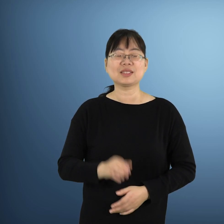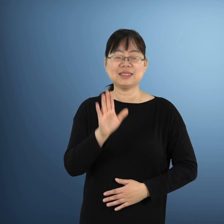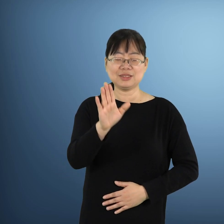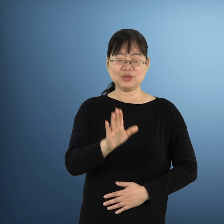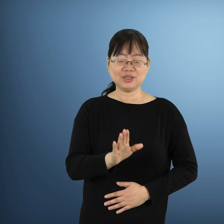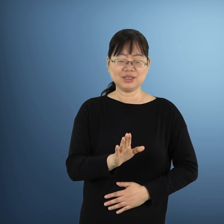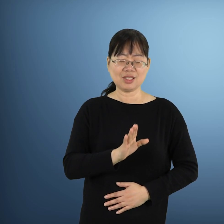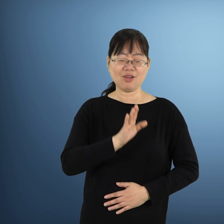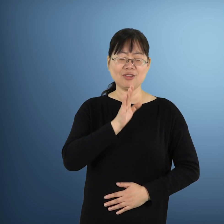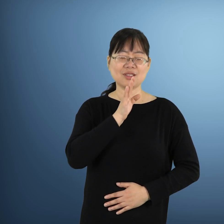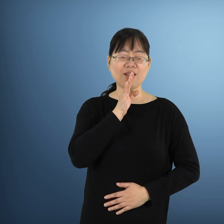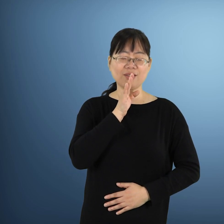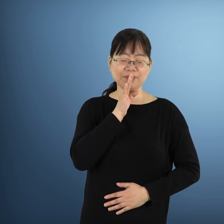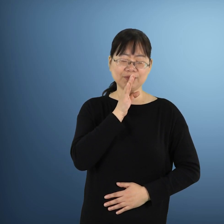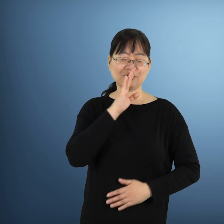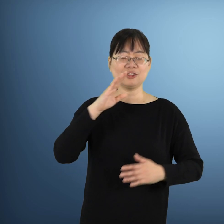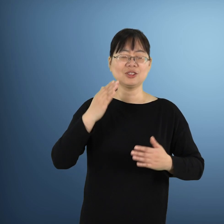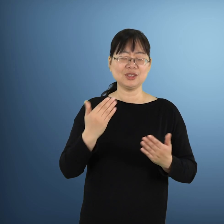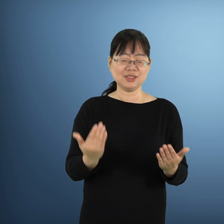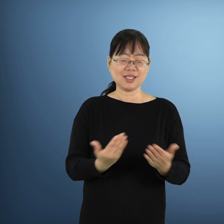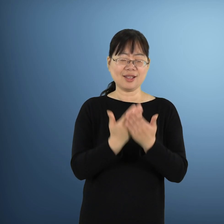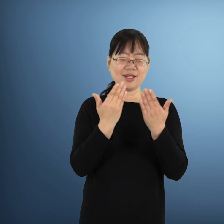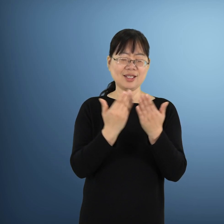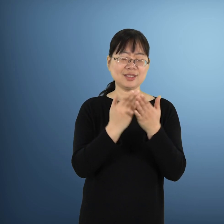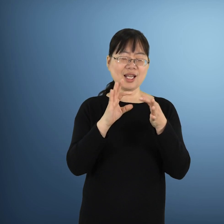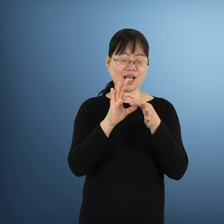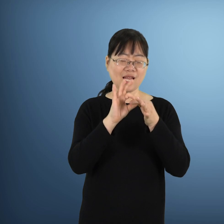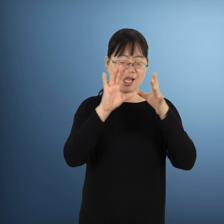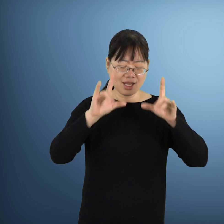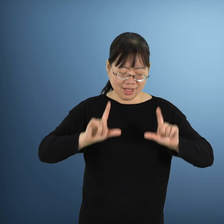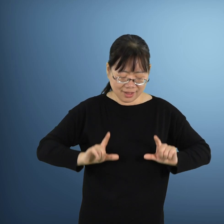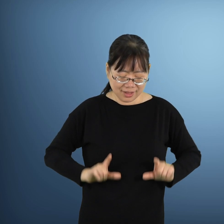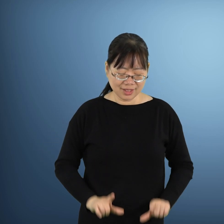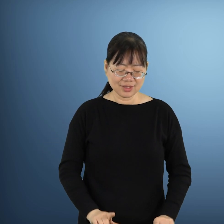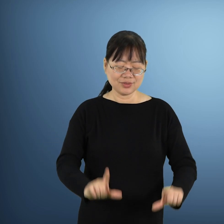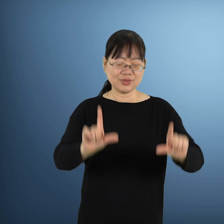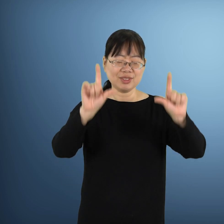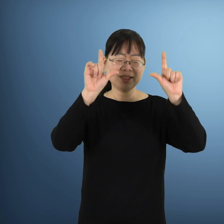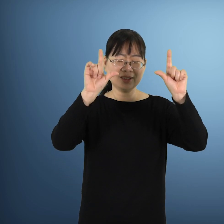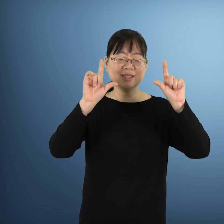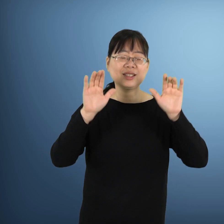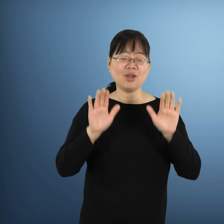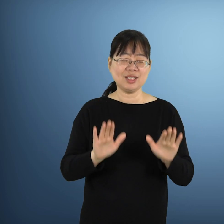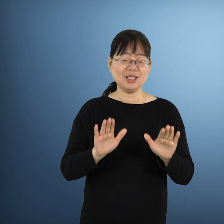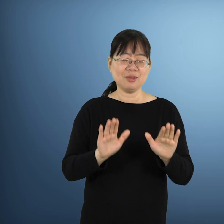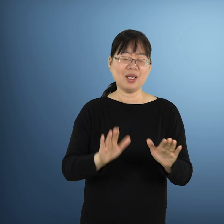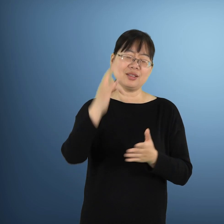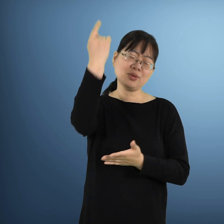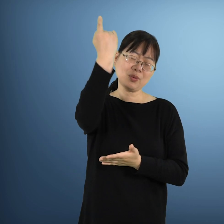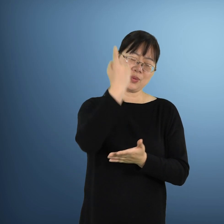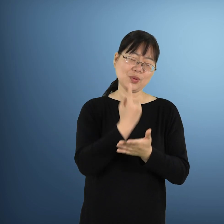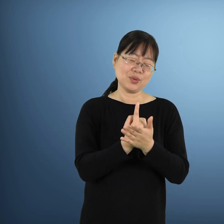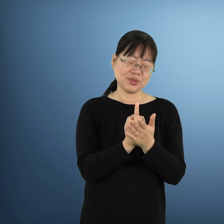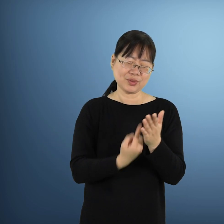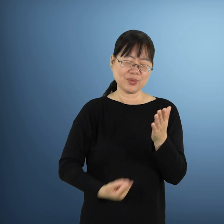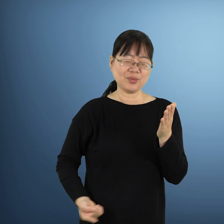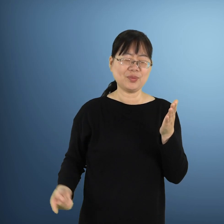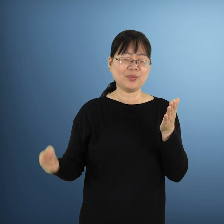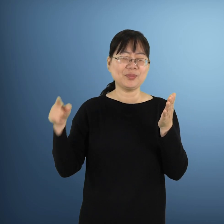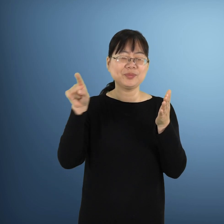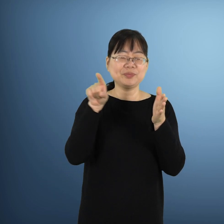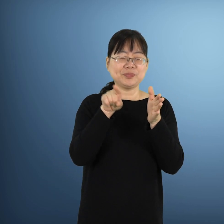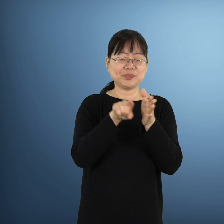사용하소서. 진정한 능의 날 오늘이 와도